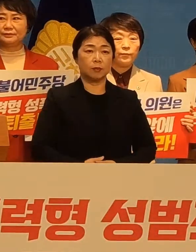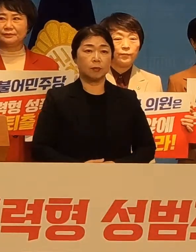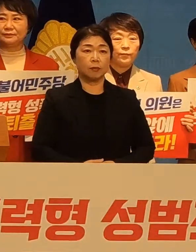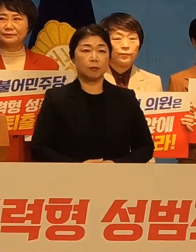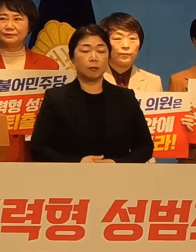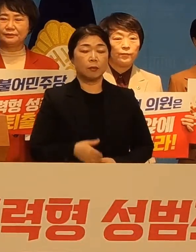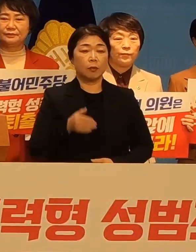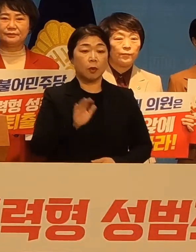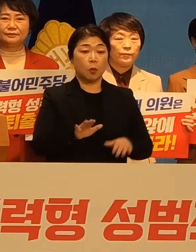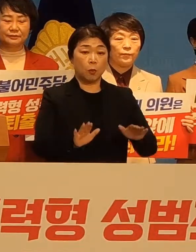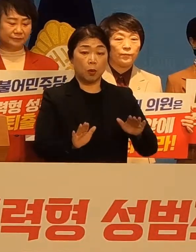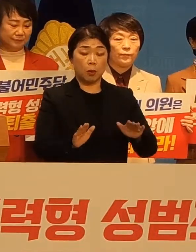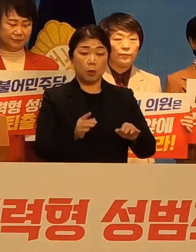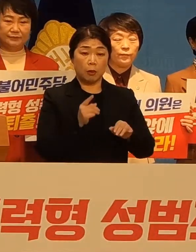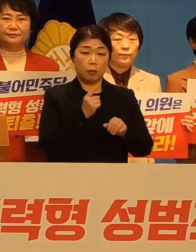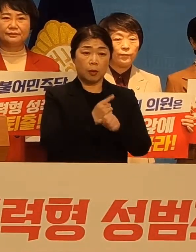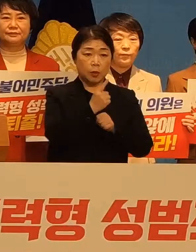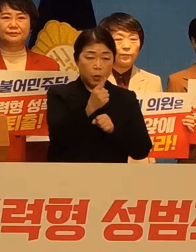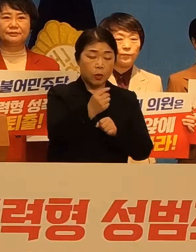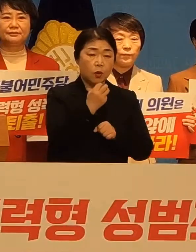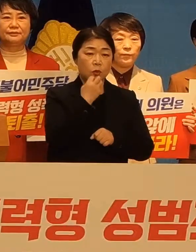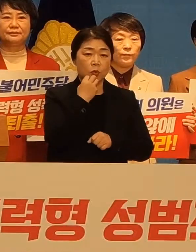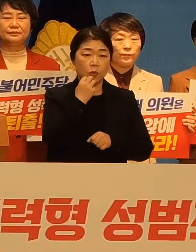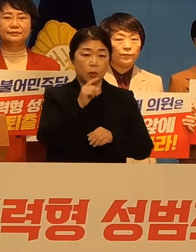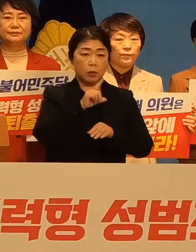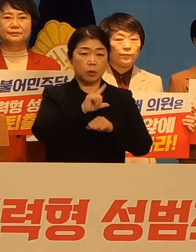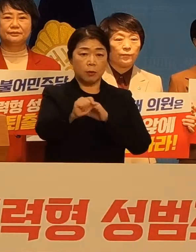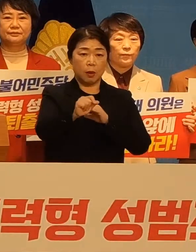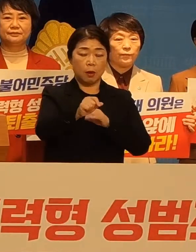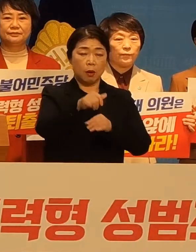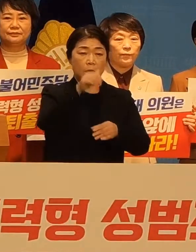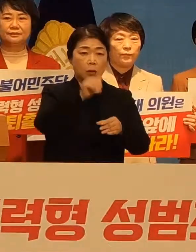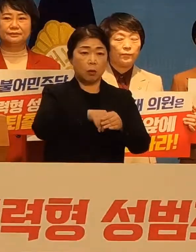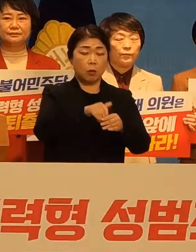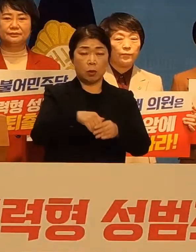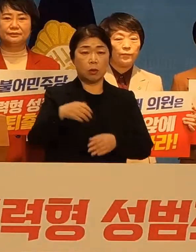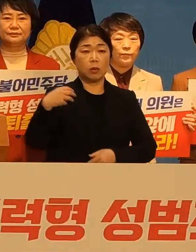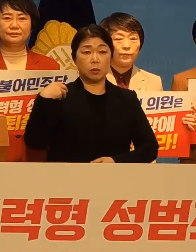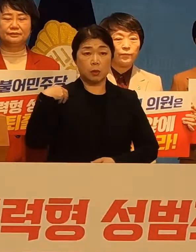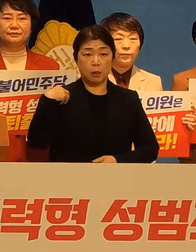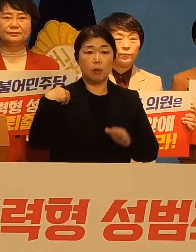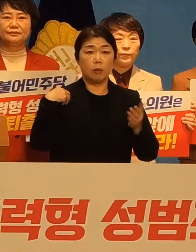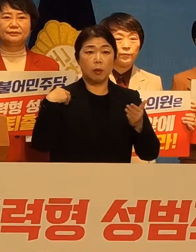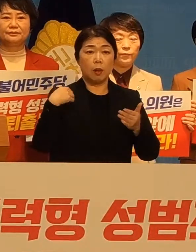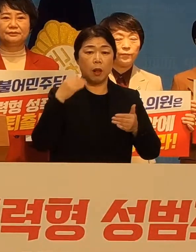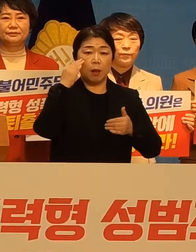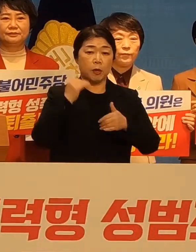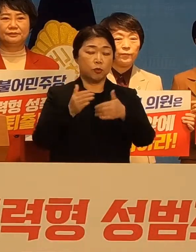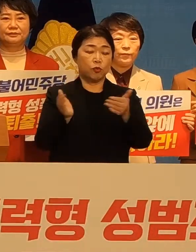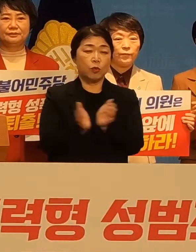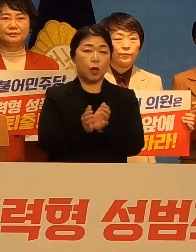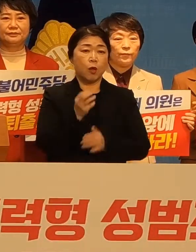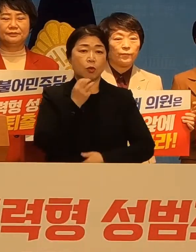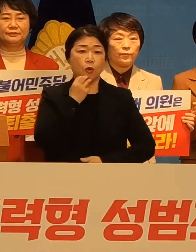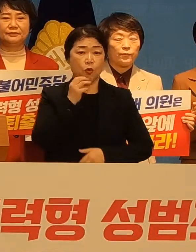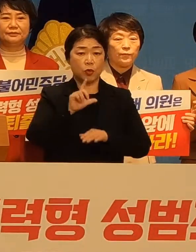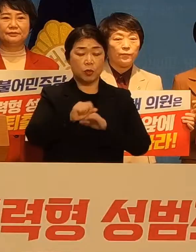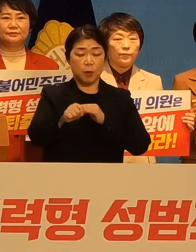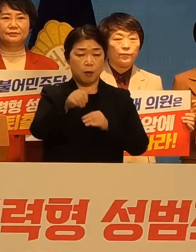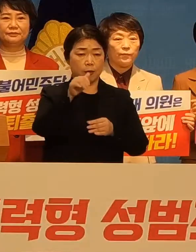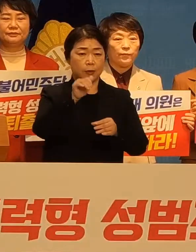이번에는 내년 서울의 지방선거를 책임지게 될 민주당의 서울